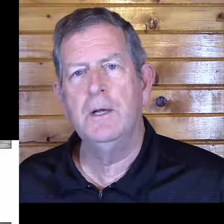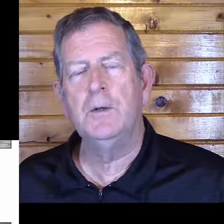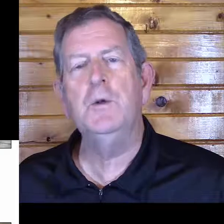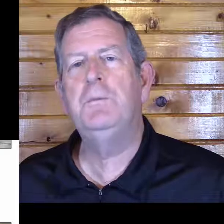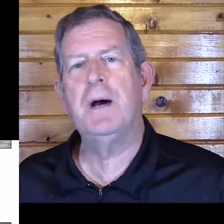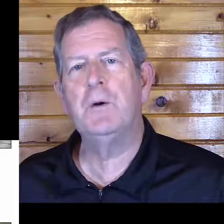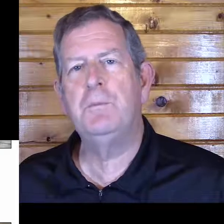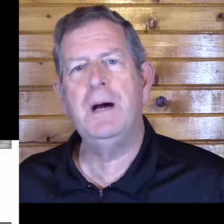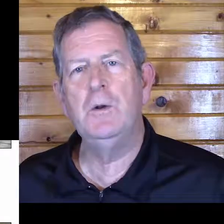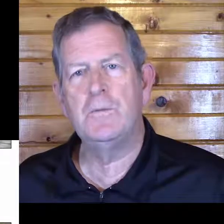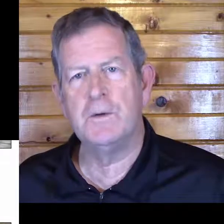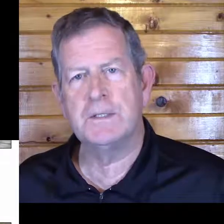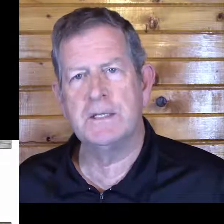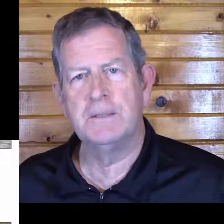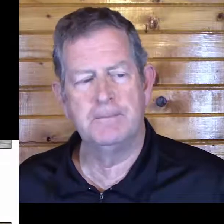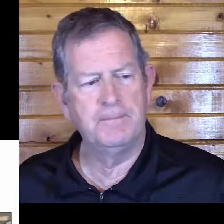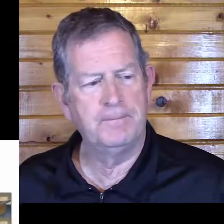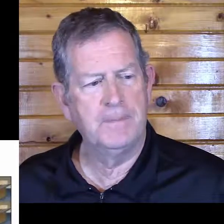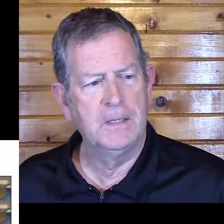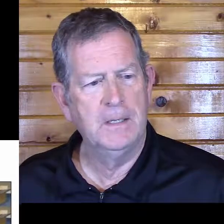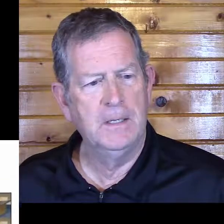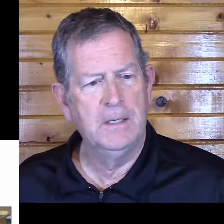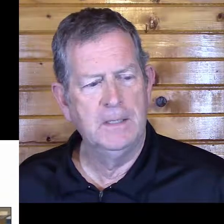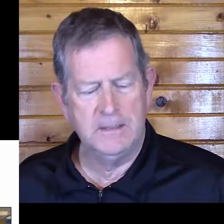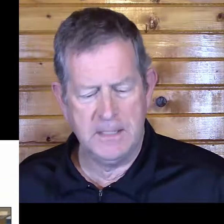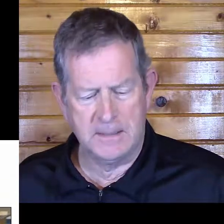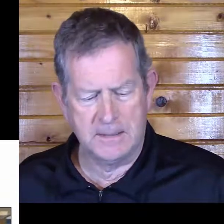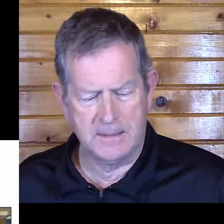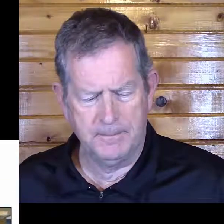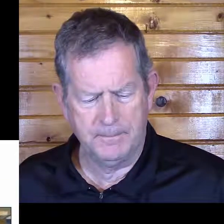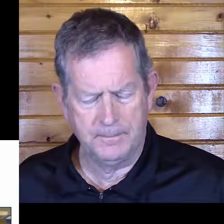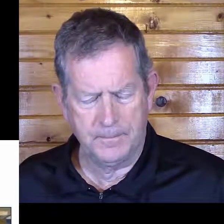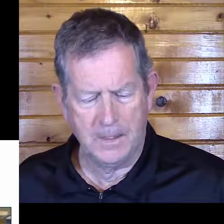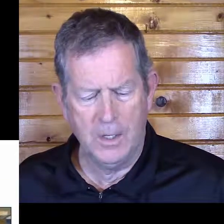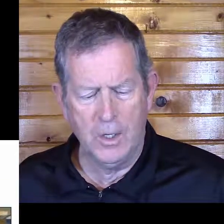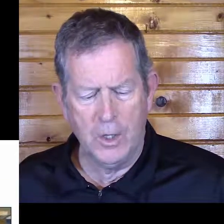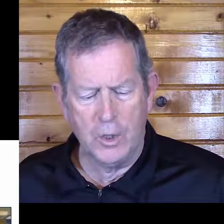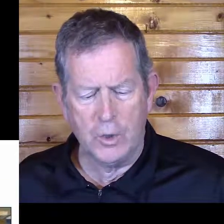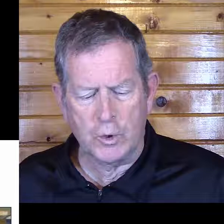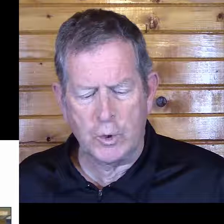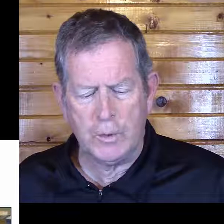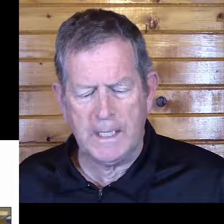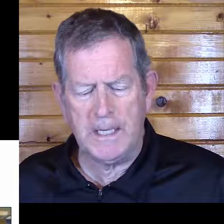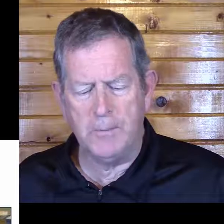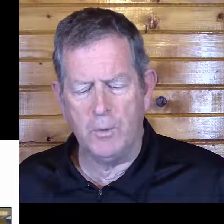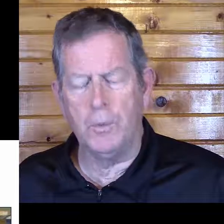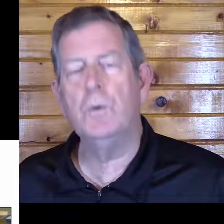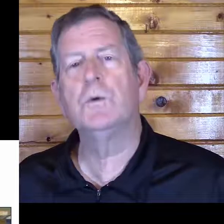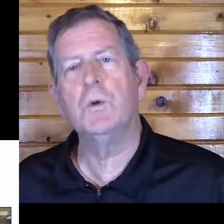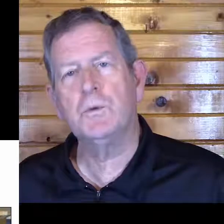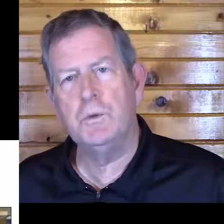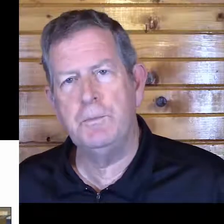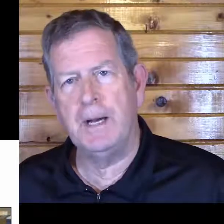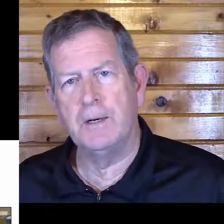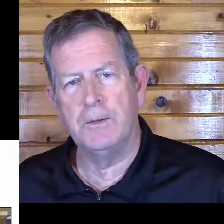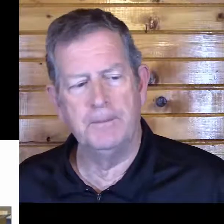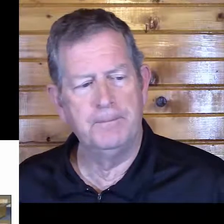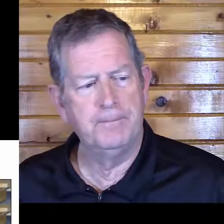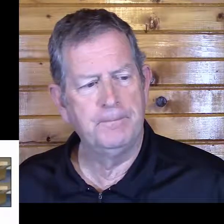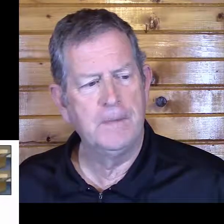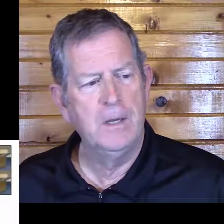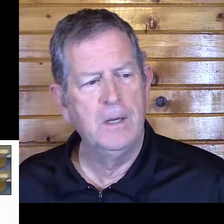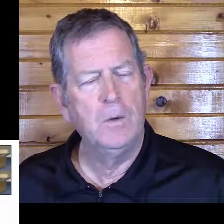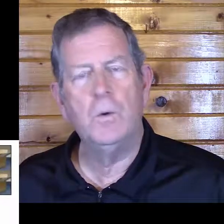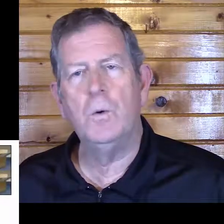vois ne parle pas le français. 10. Je connais les bonbons dont tu